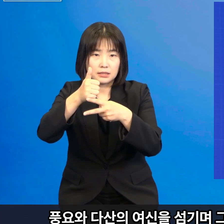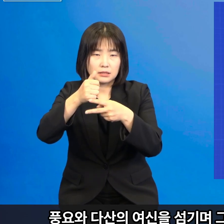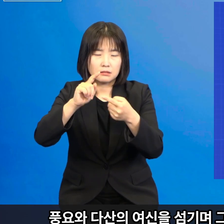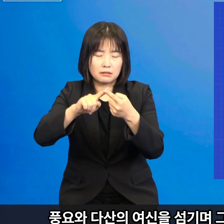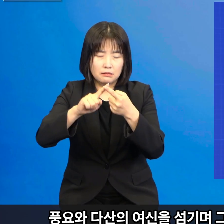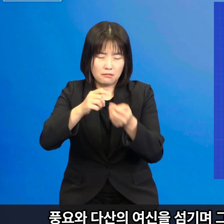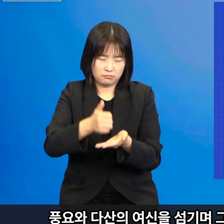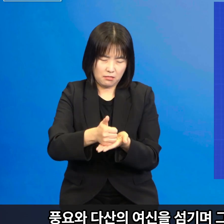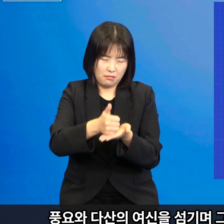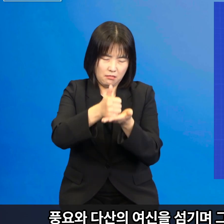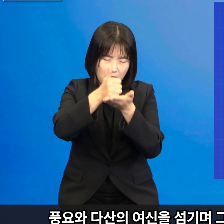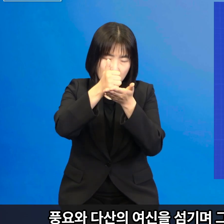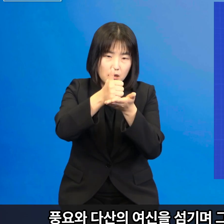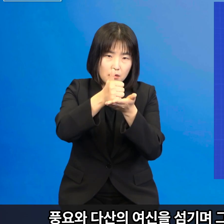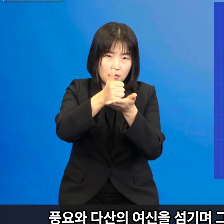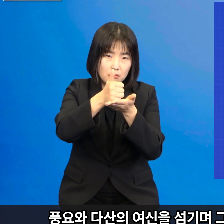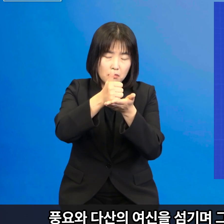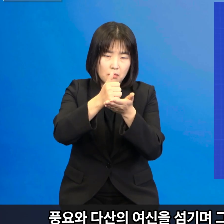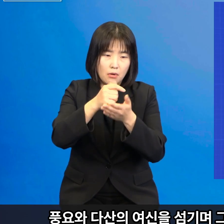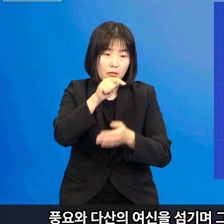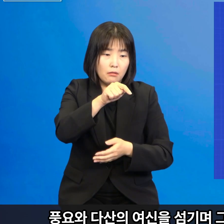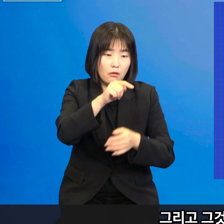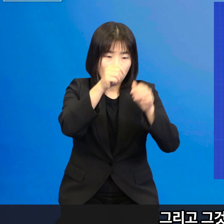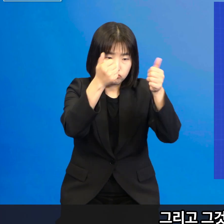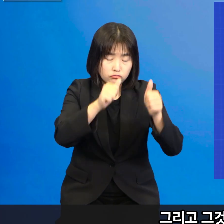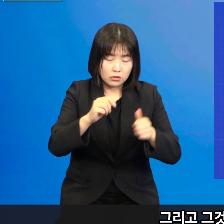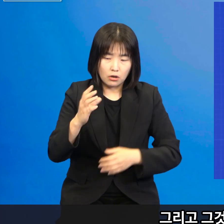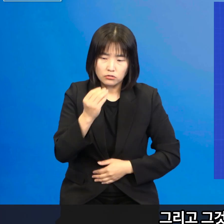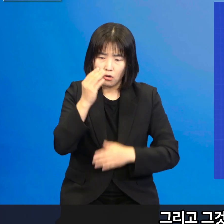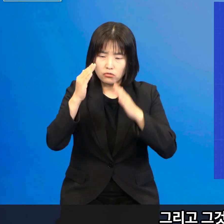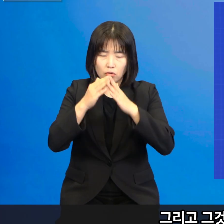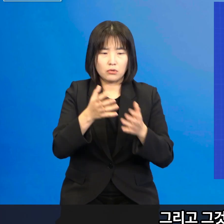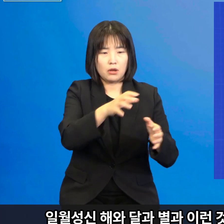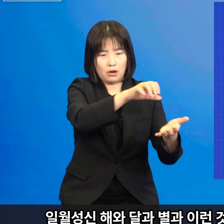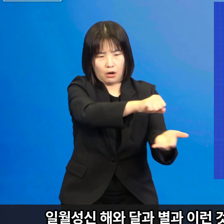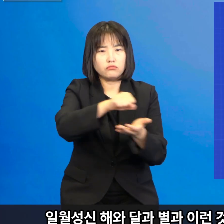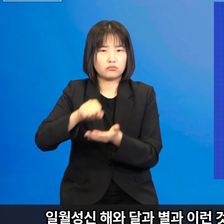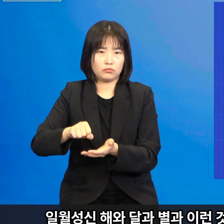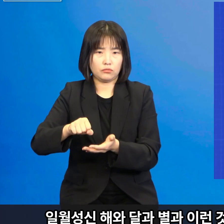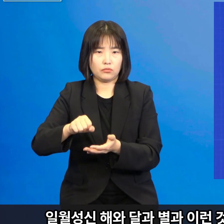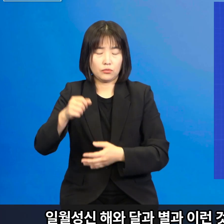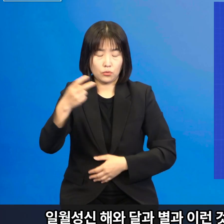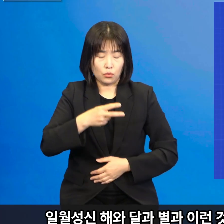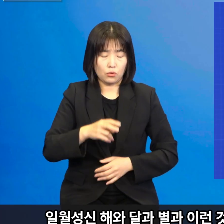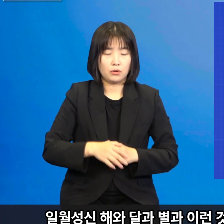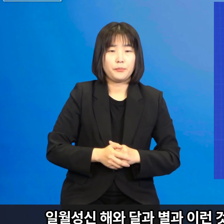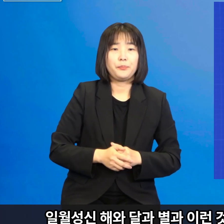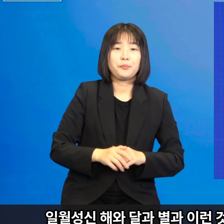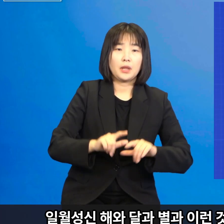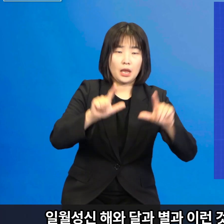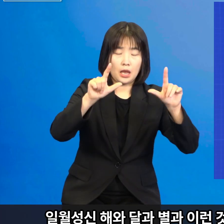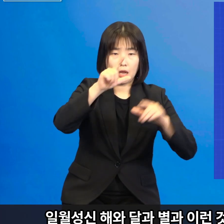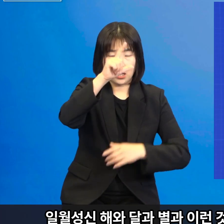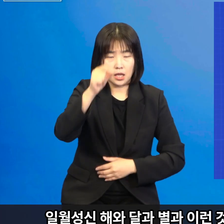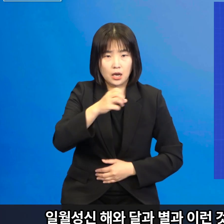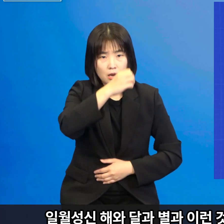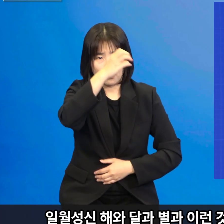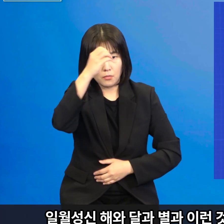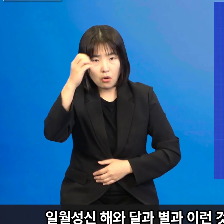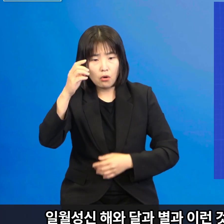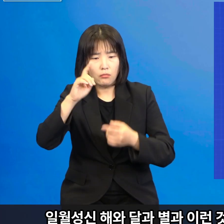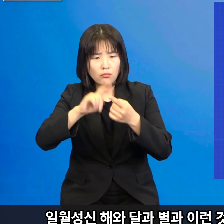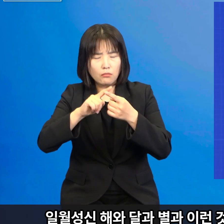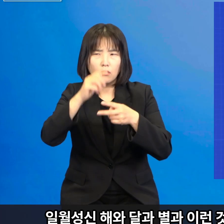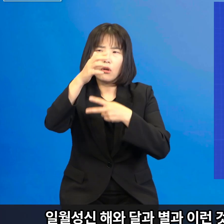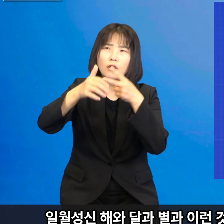섬기며 그것을 성전 안으로 끌어들입니다. 그리고 그것도 모자라서 1월 성신, 해와 달과 별과 이런